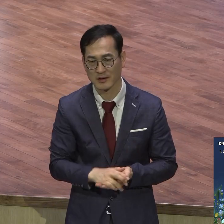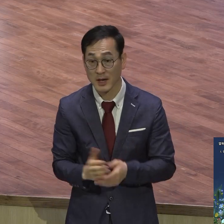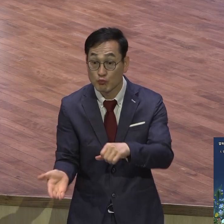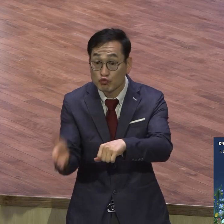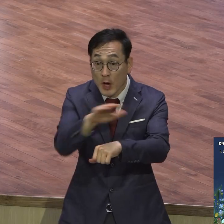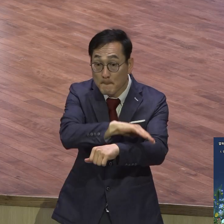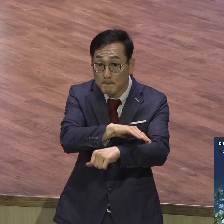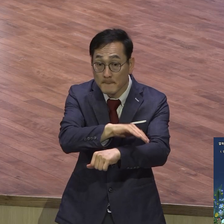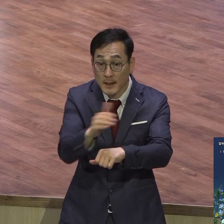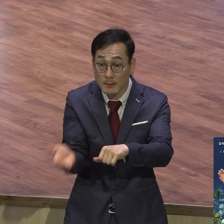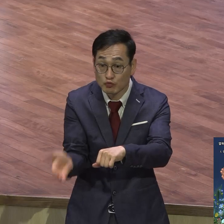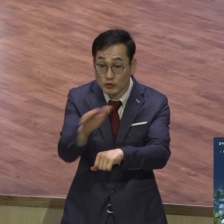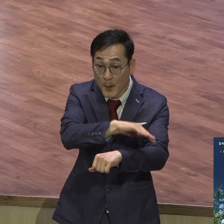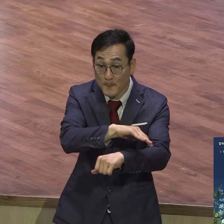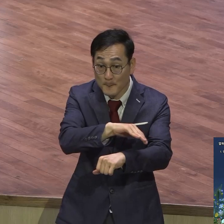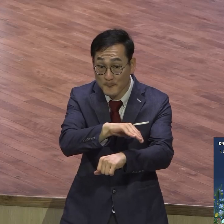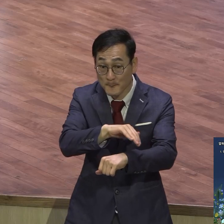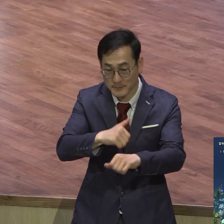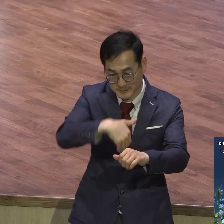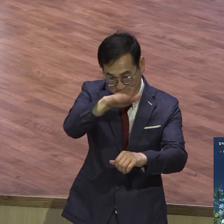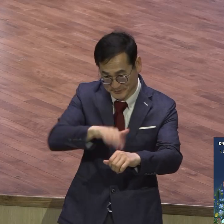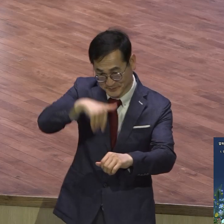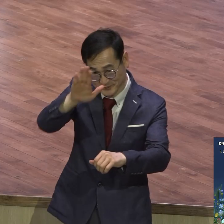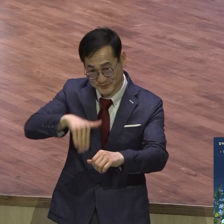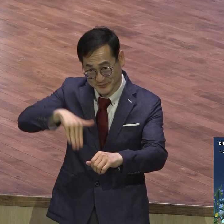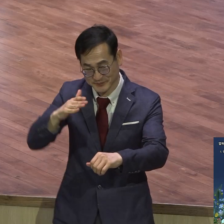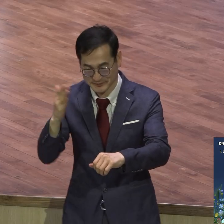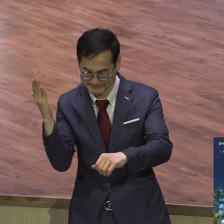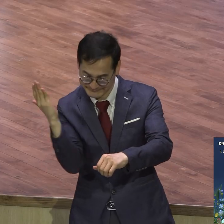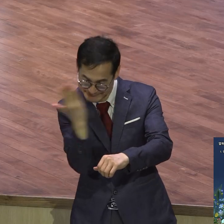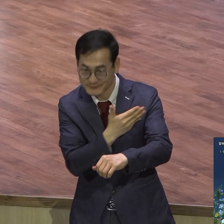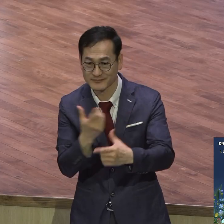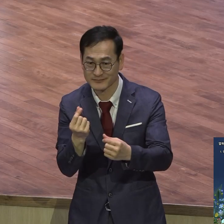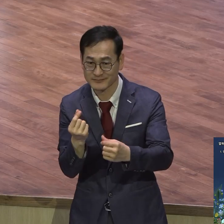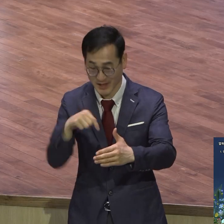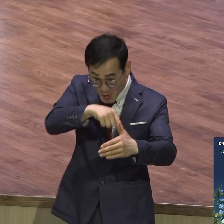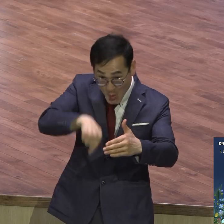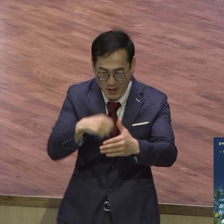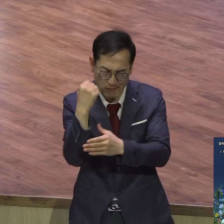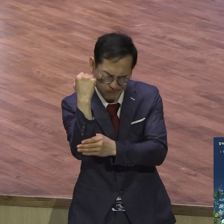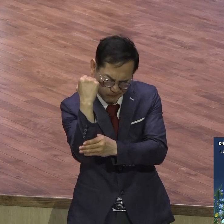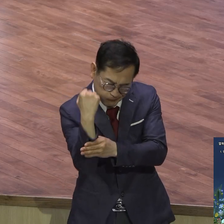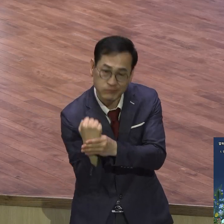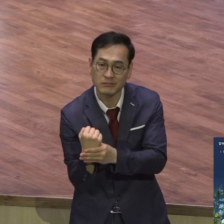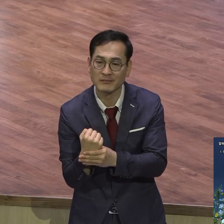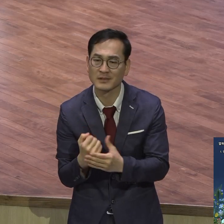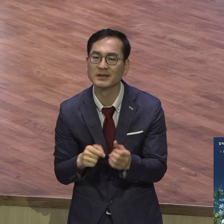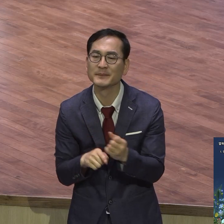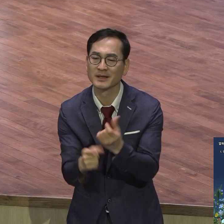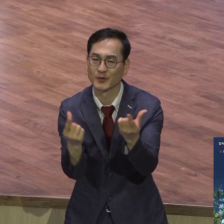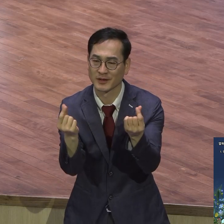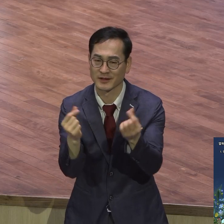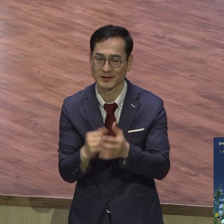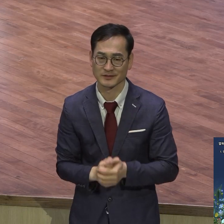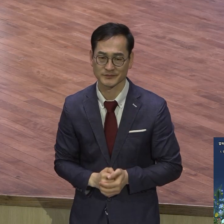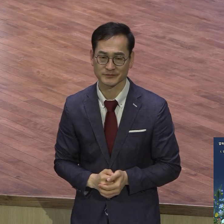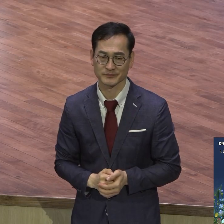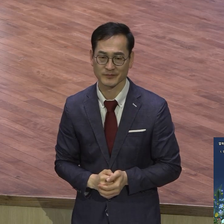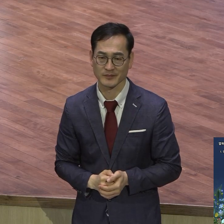무덤을 회로 칠해가지고 아주 예쁘게 해놓고 속은 뭐요? 썩은 뼈다기 썩은 시체